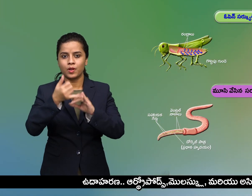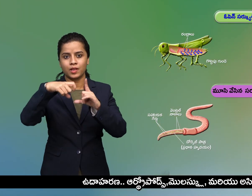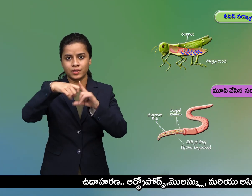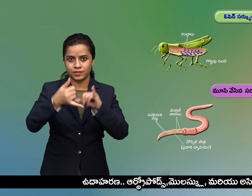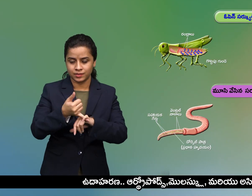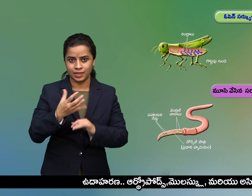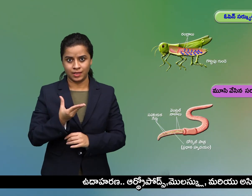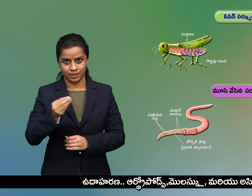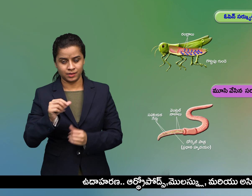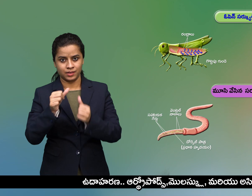అసిడియన్లు.